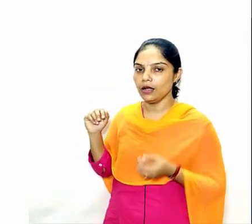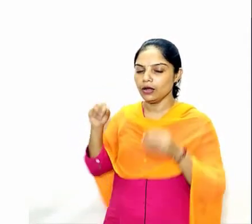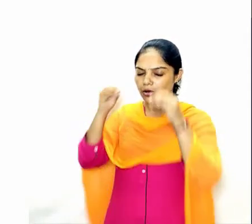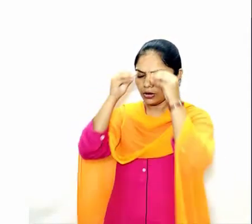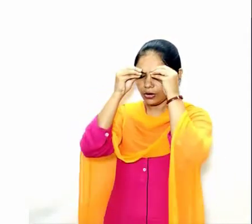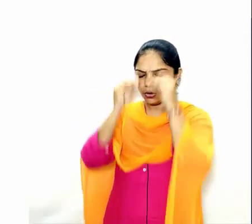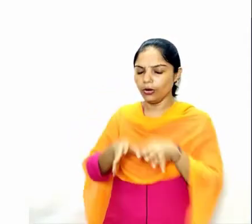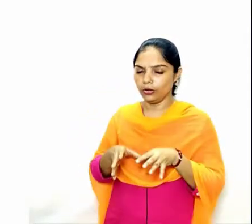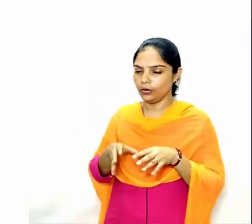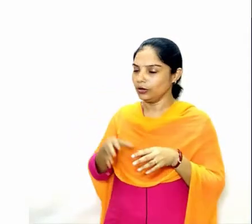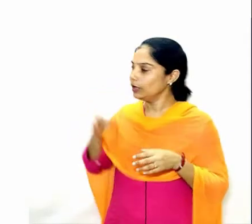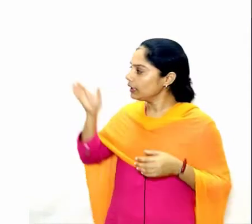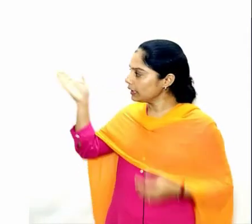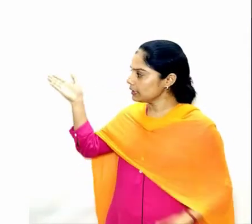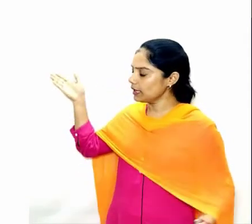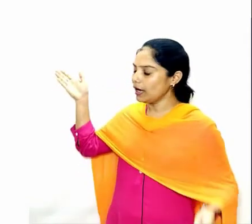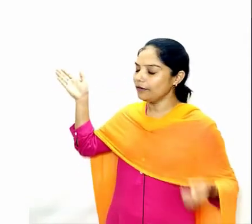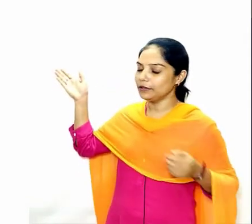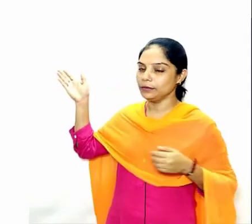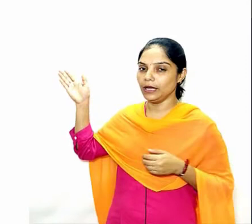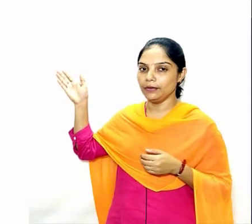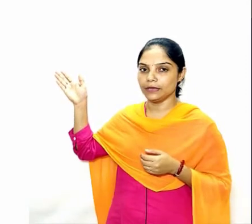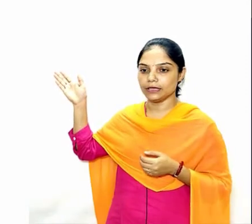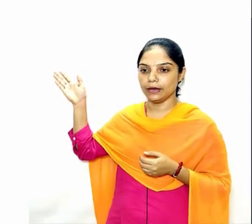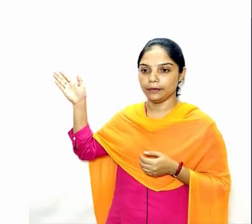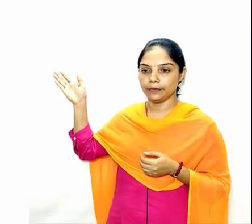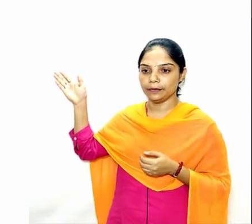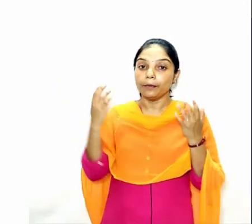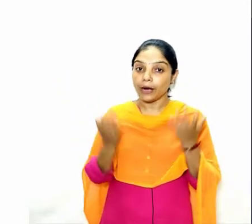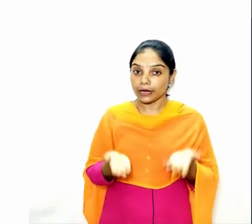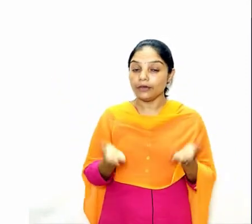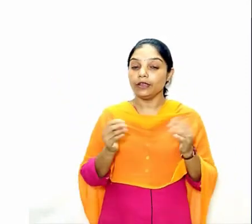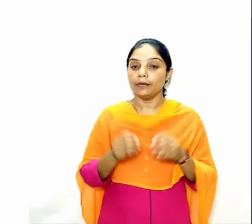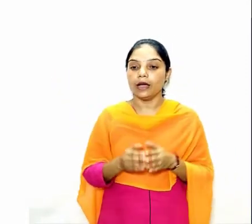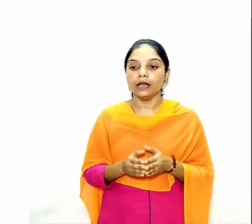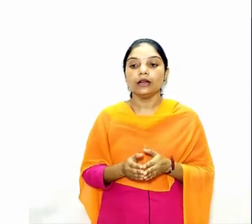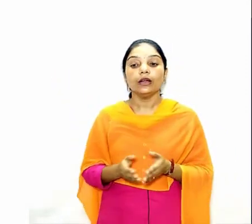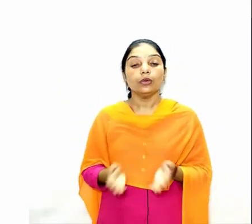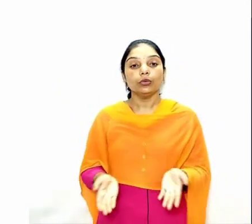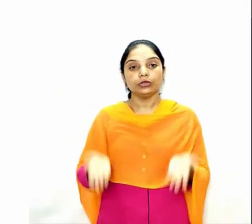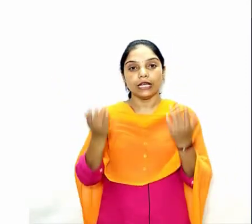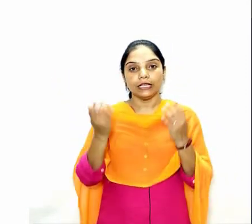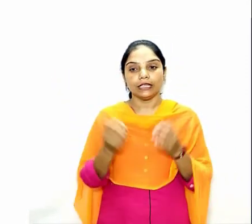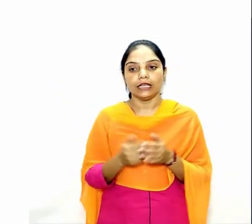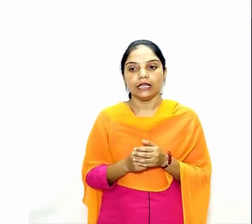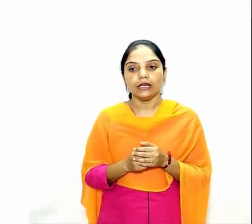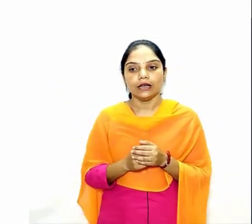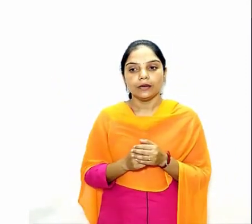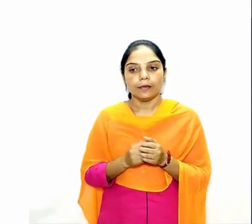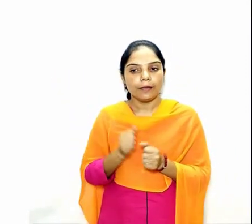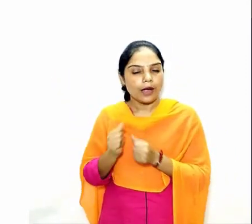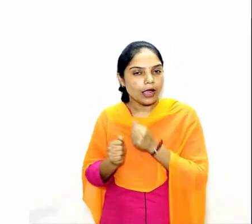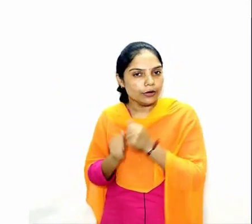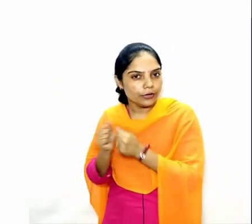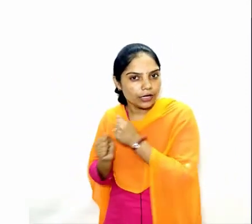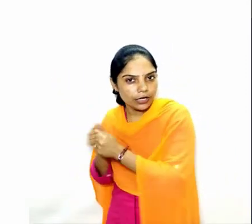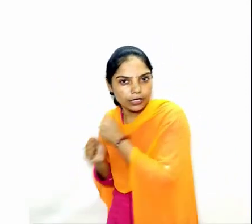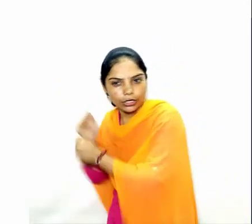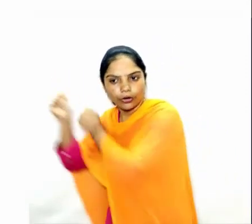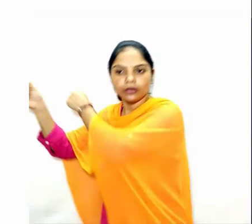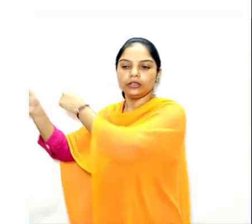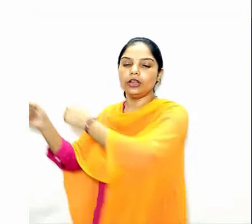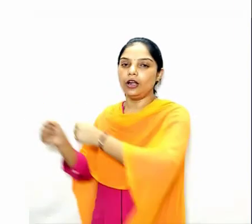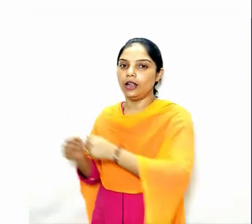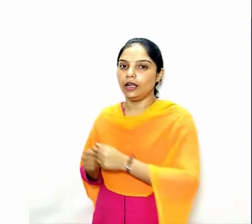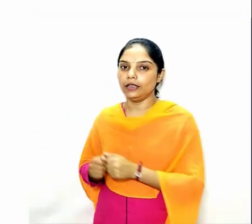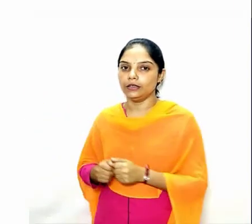क्या कहा? ओह, किस आफत में आ फंसा? बारहवीं बार उछलते ही भालू ने घर